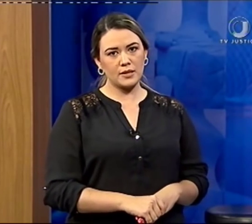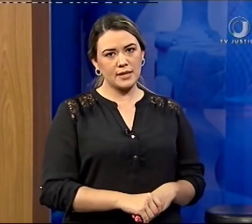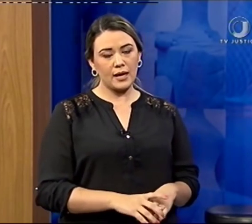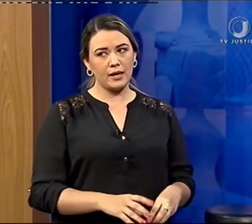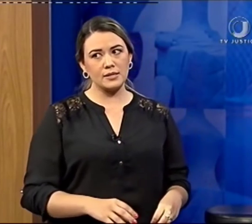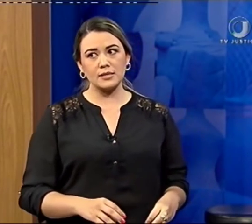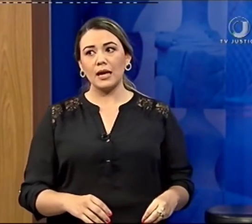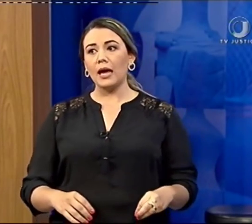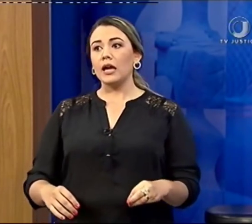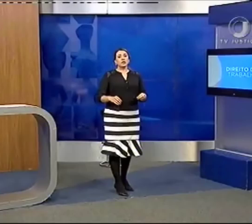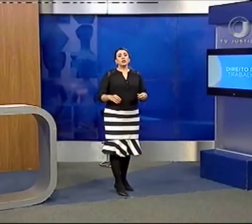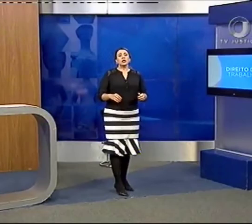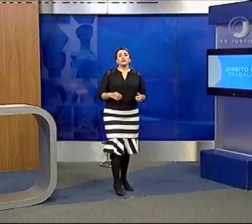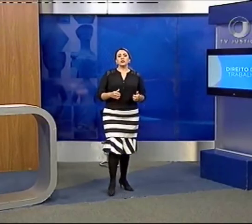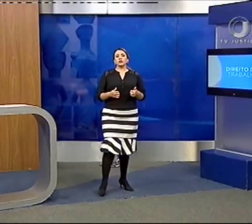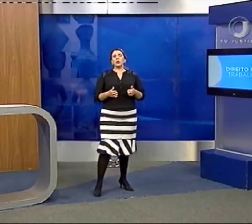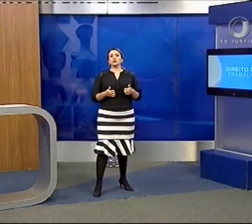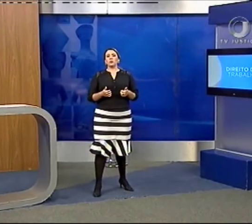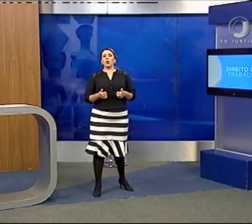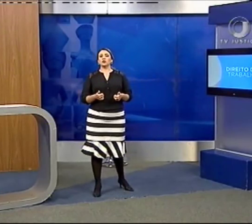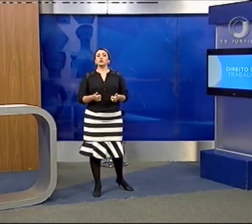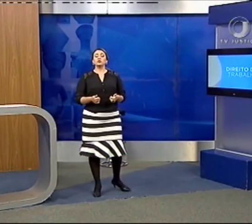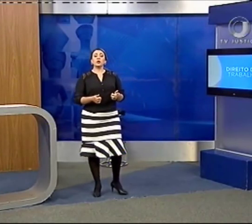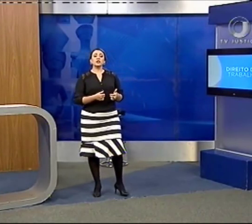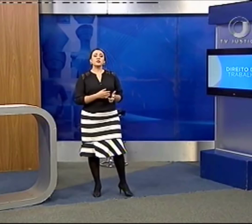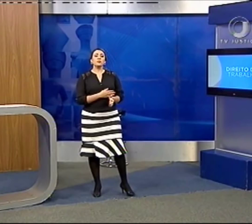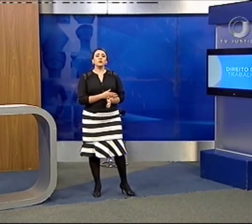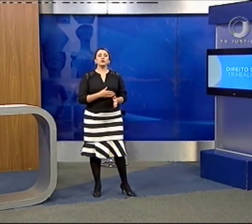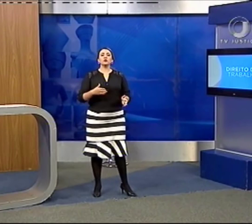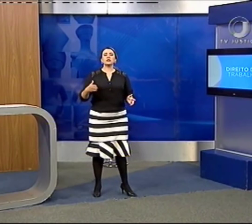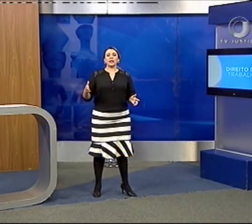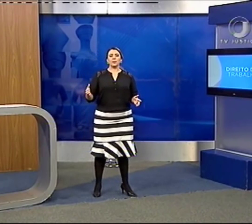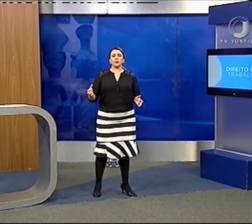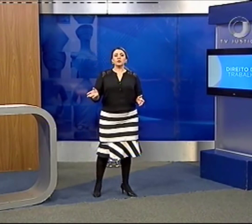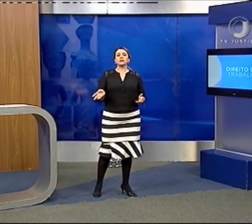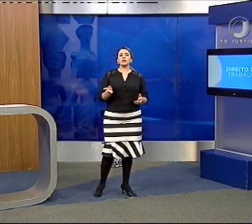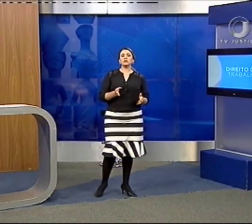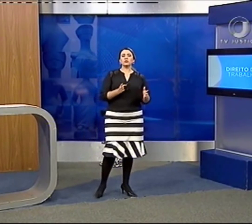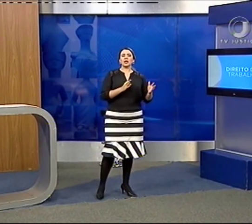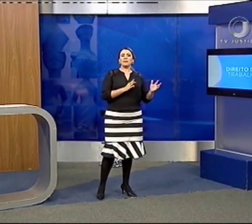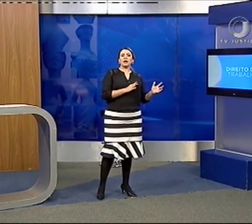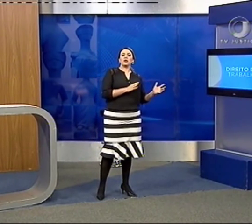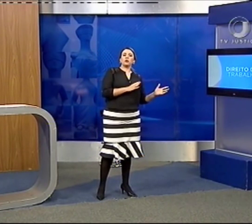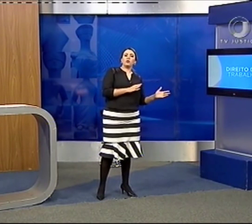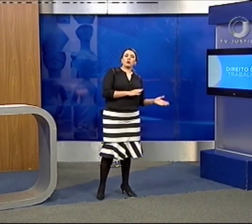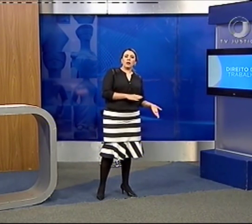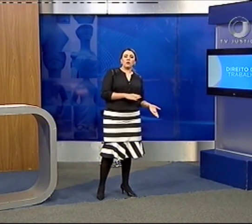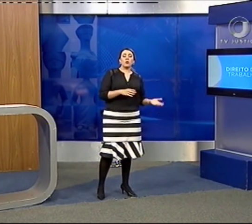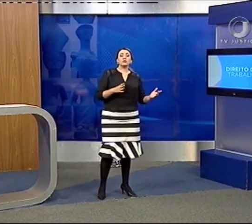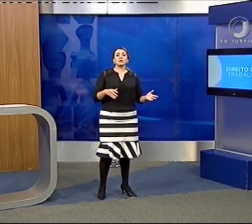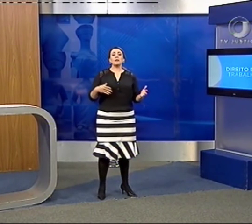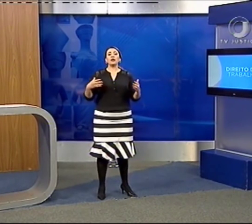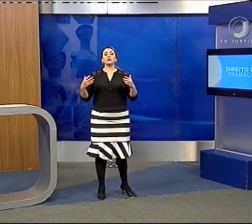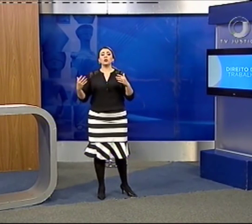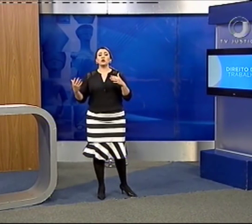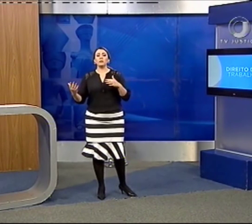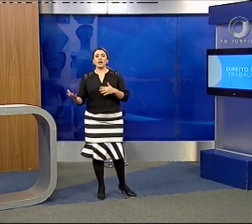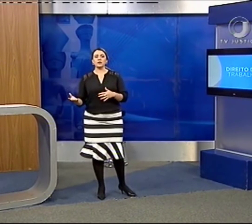direitos a eles. De todo modo, durante muito tempo, tanto o trabalhador rural quanto o trabalhador